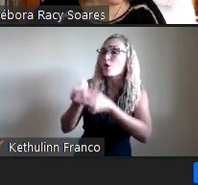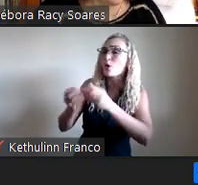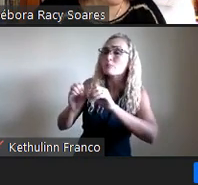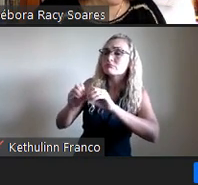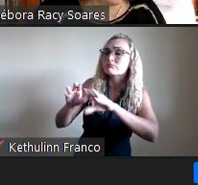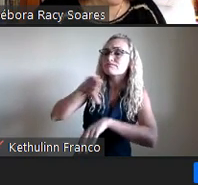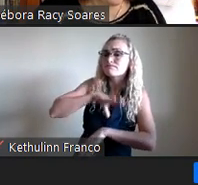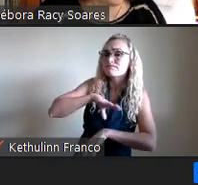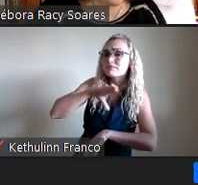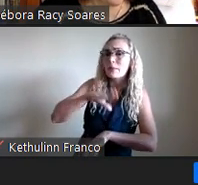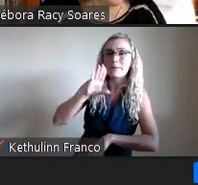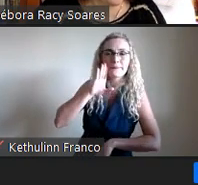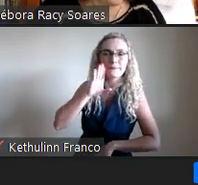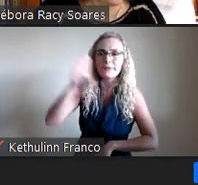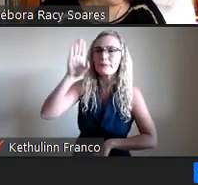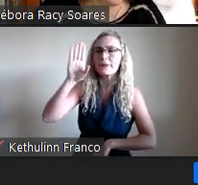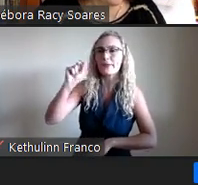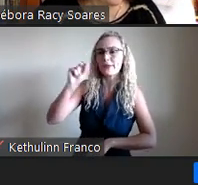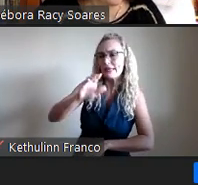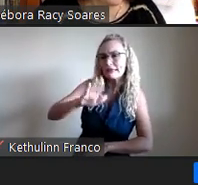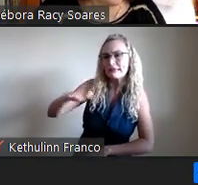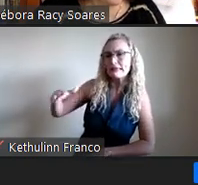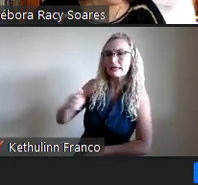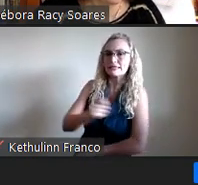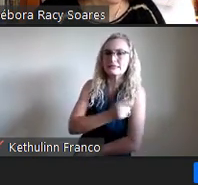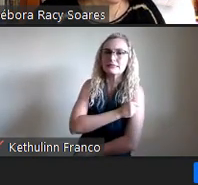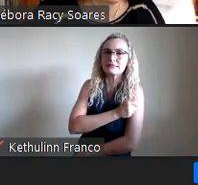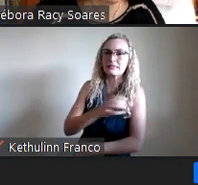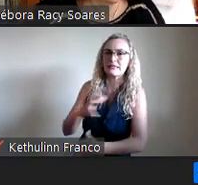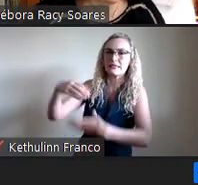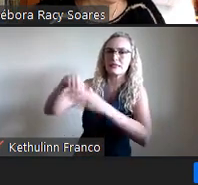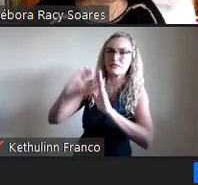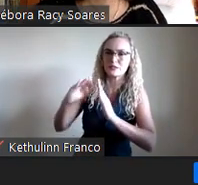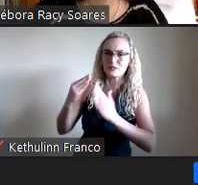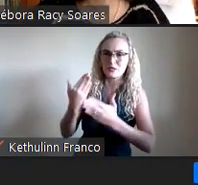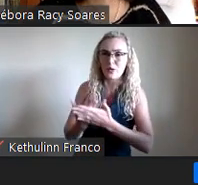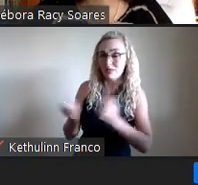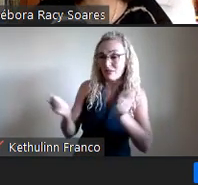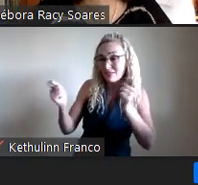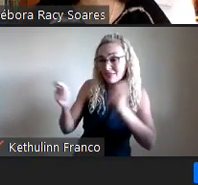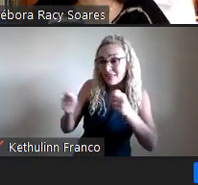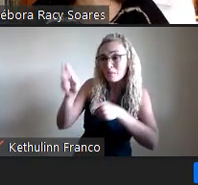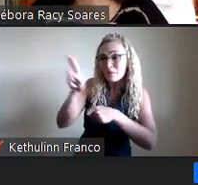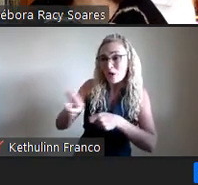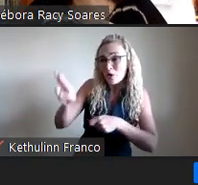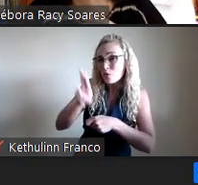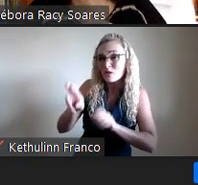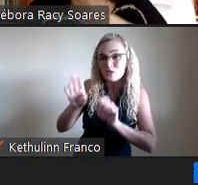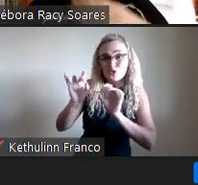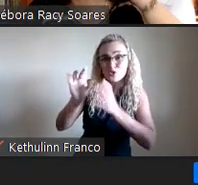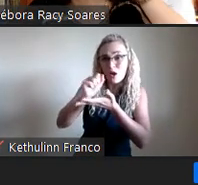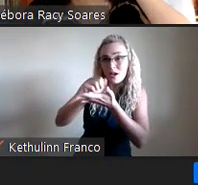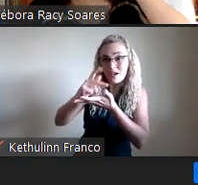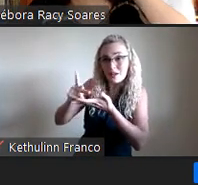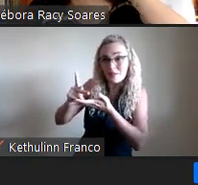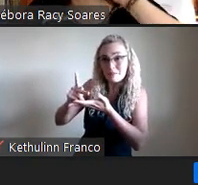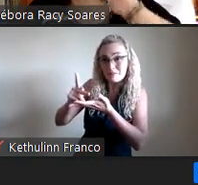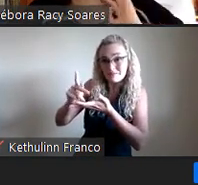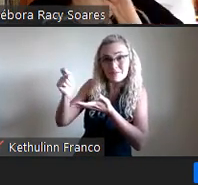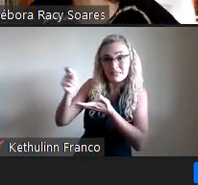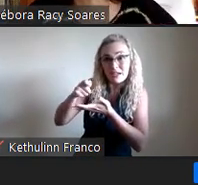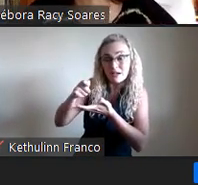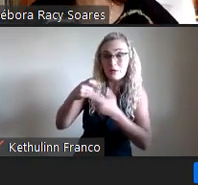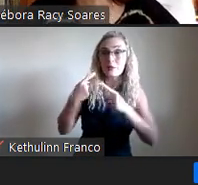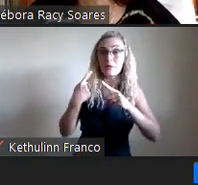maneira clara e não apenas por aplicativos. É muito importante para nós que a qualidade de tradução